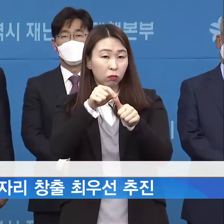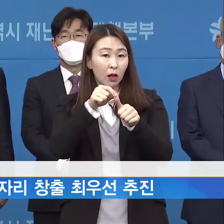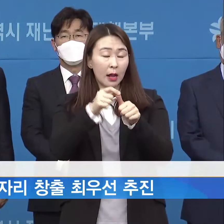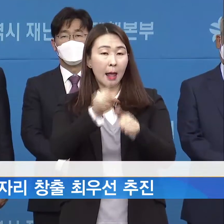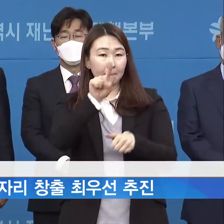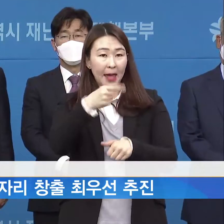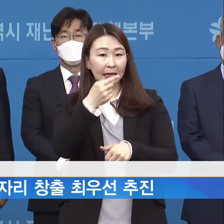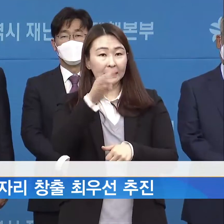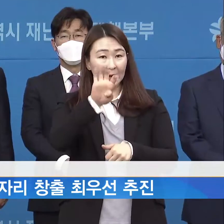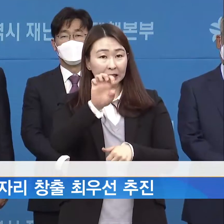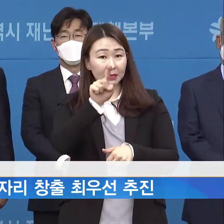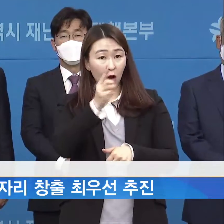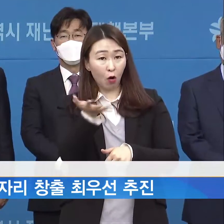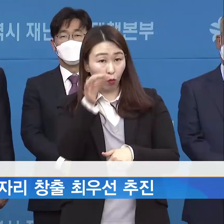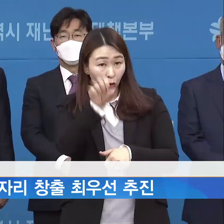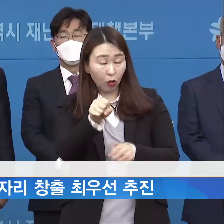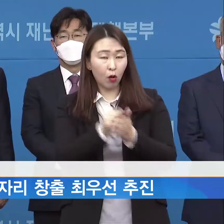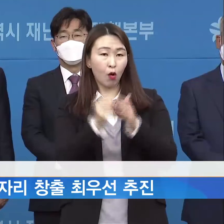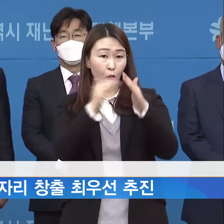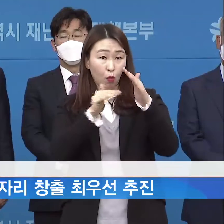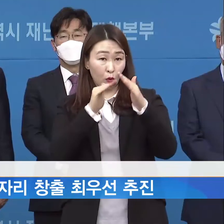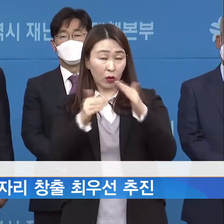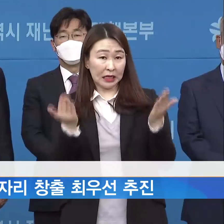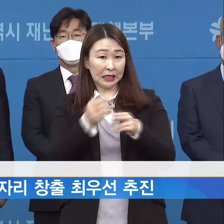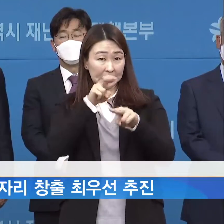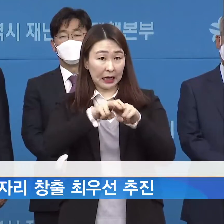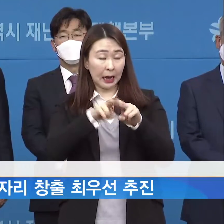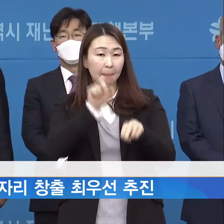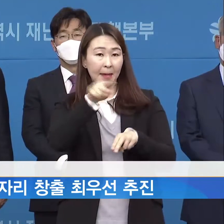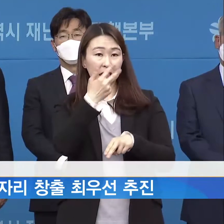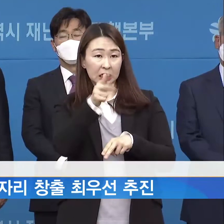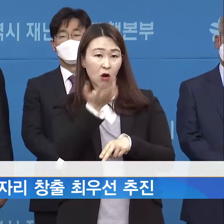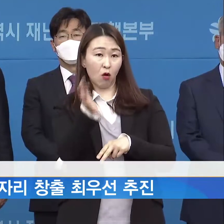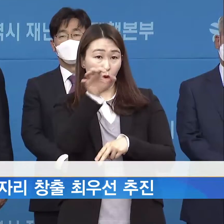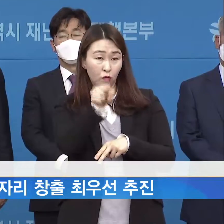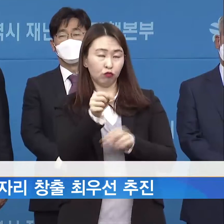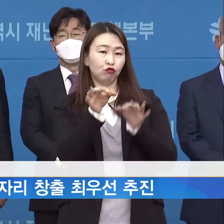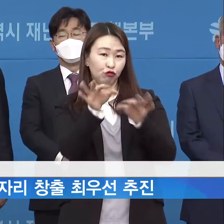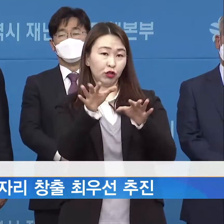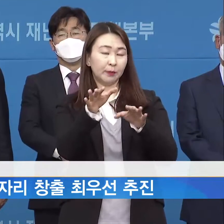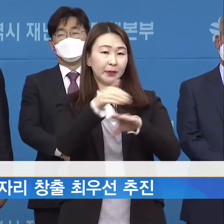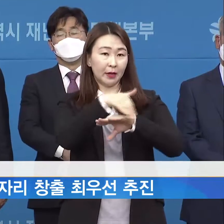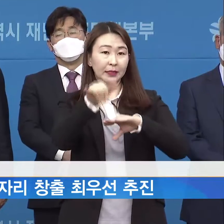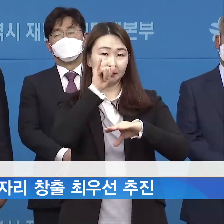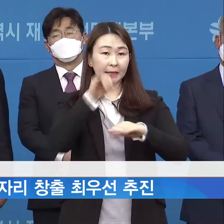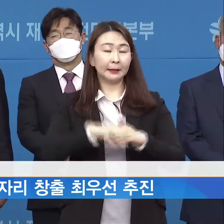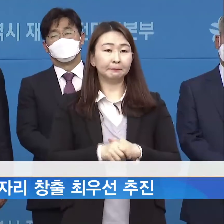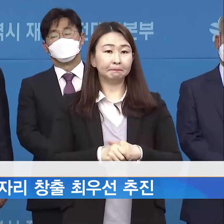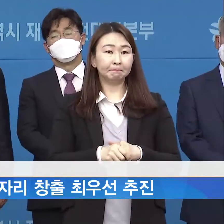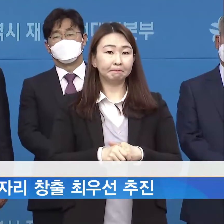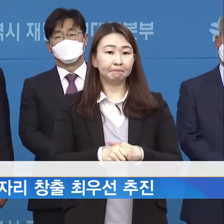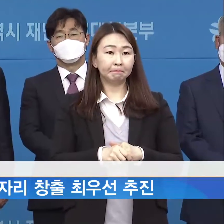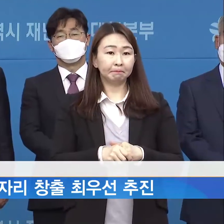촉진에 141억 원, 공공부문 일자리에 107억 원을 투입하겠습니다.